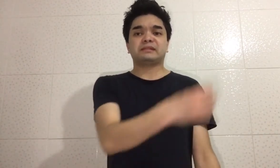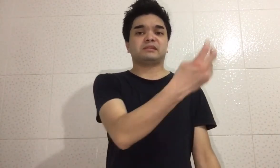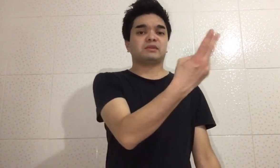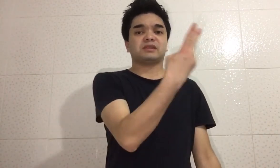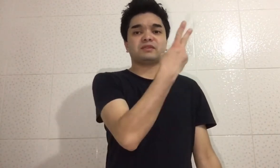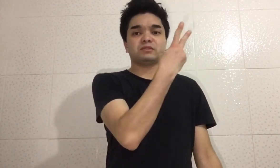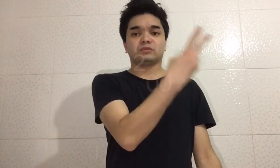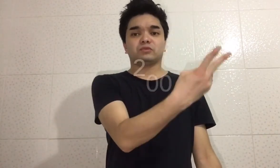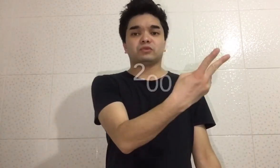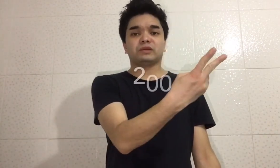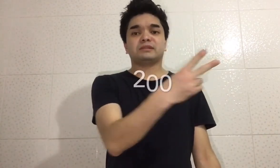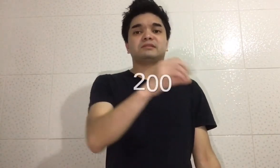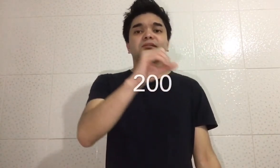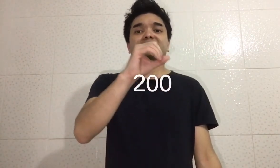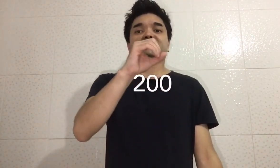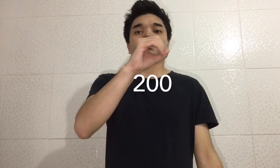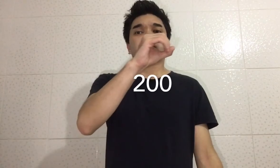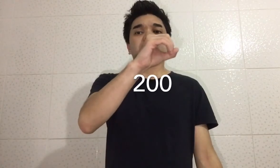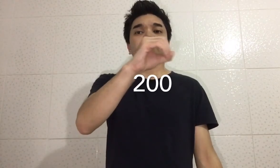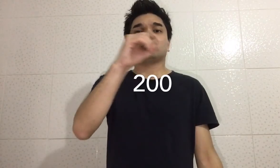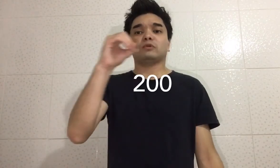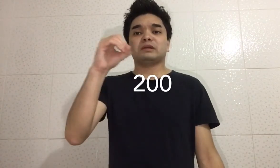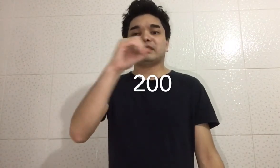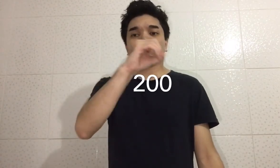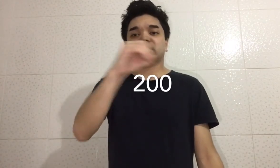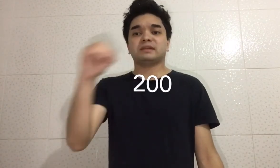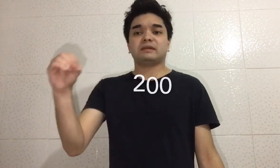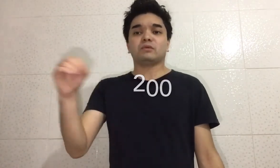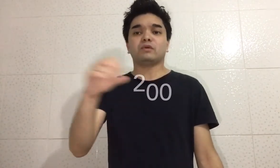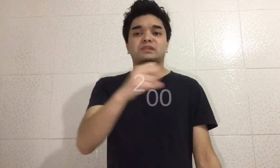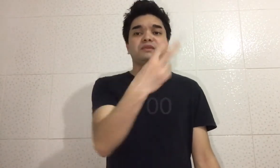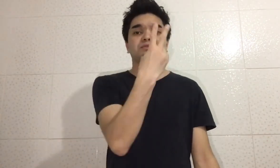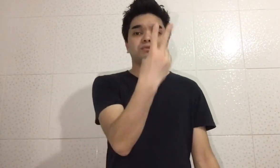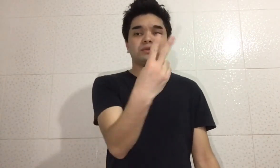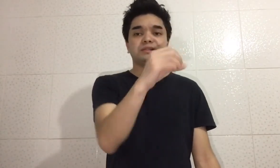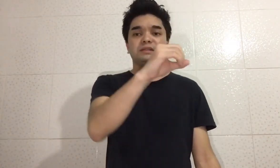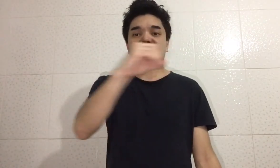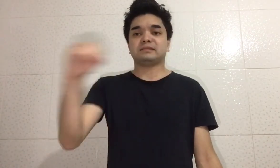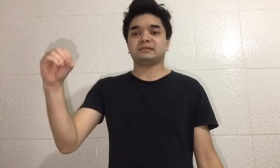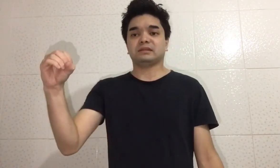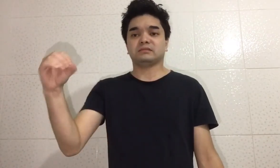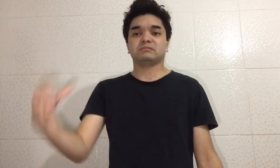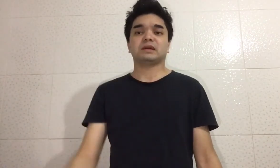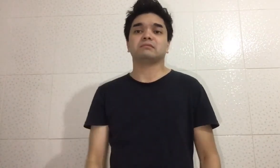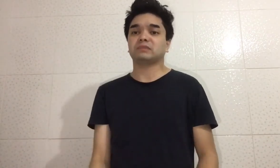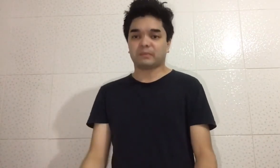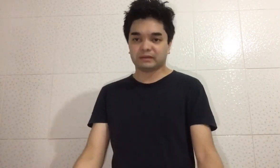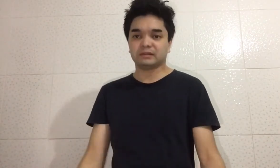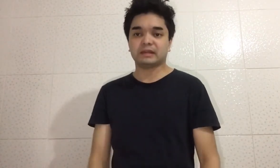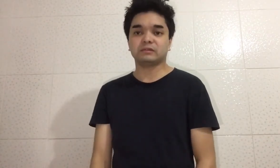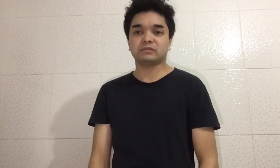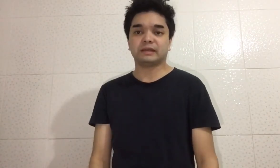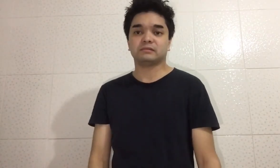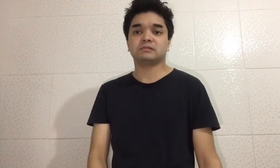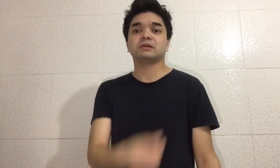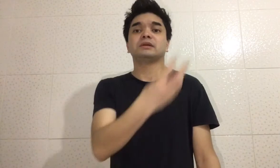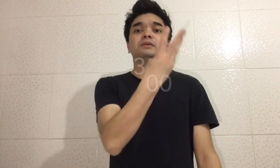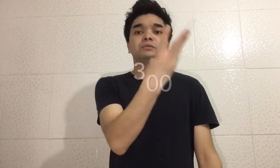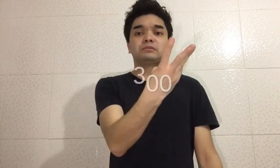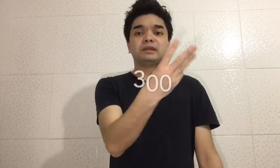200 também você vai fazer um 2 e mais 2, 0, ou você faz o 2 e assim, tá? Dá para entender que é 200.